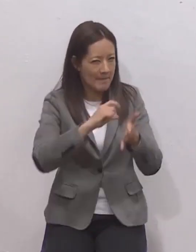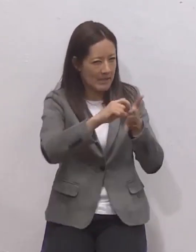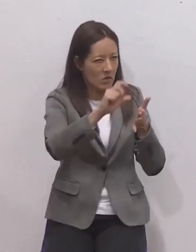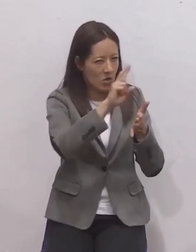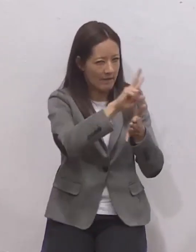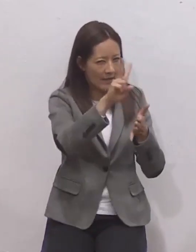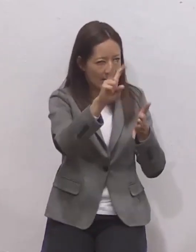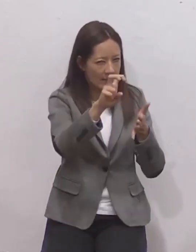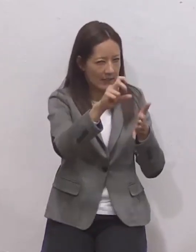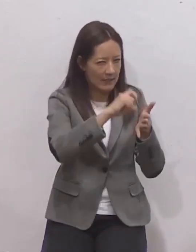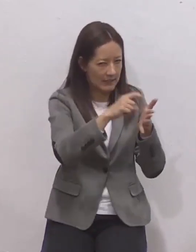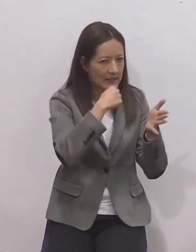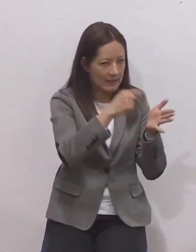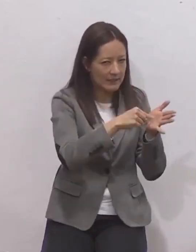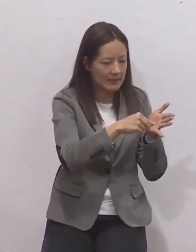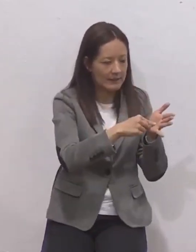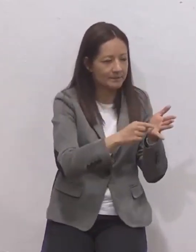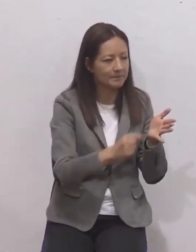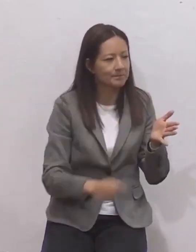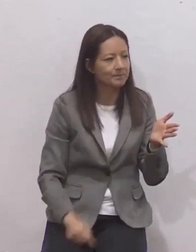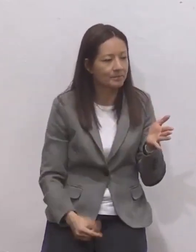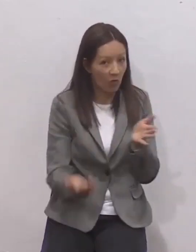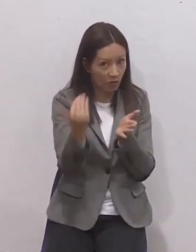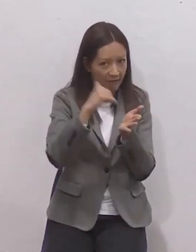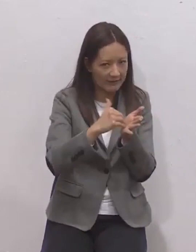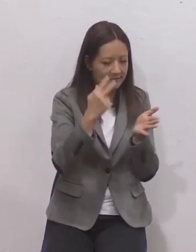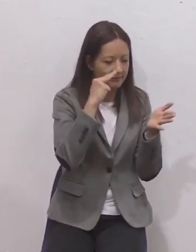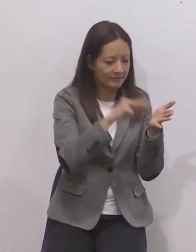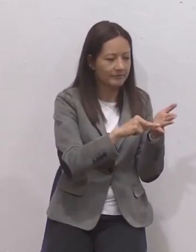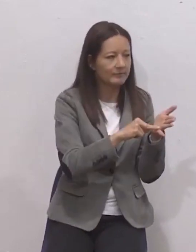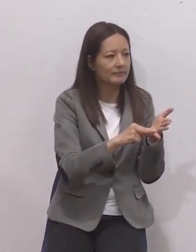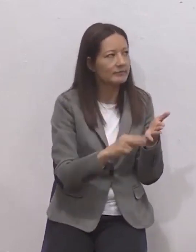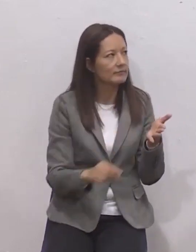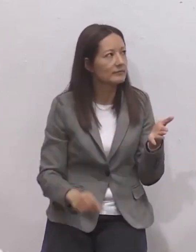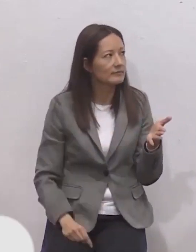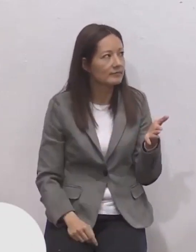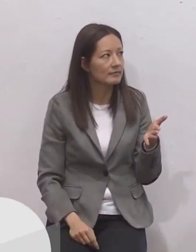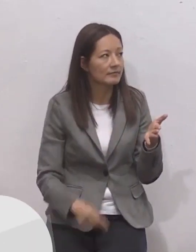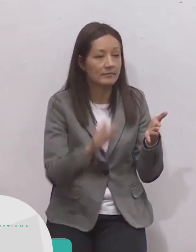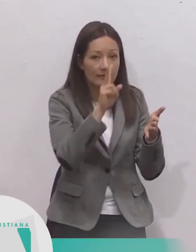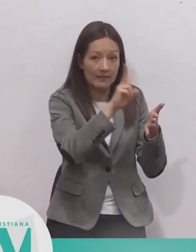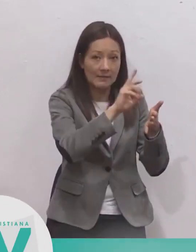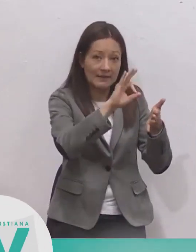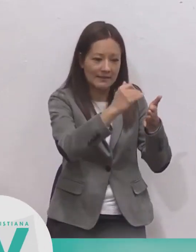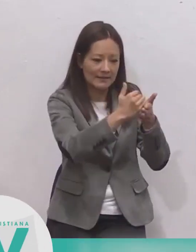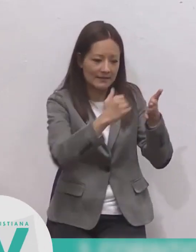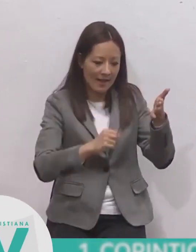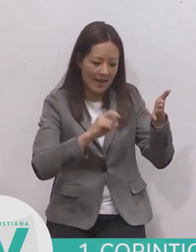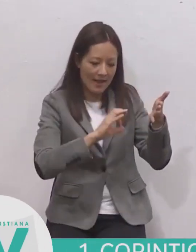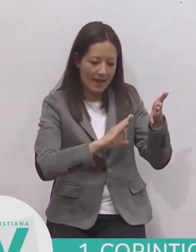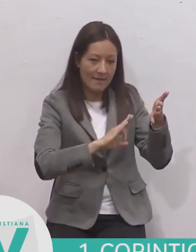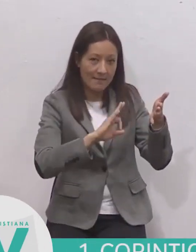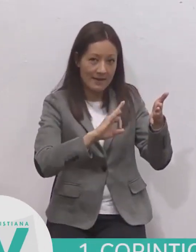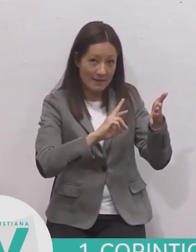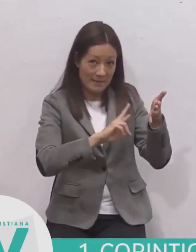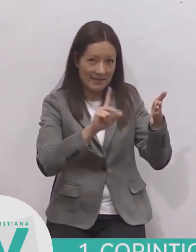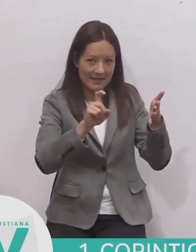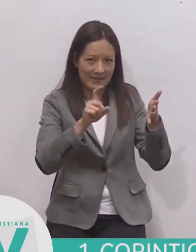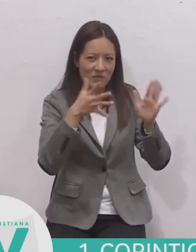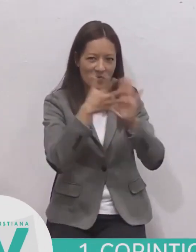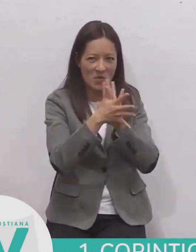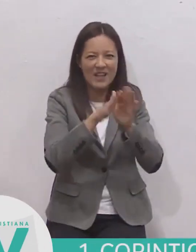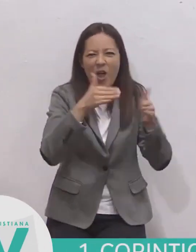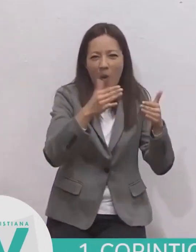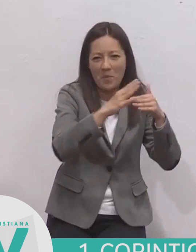27, está ahí, hice todo el aporte del 23 al 26, que es la cena del Señor. Pero después dice,